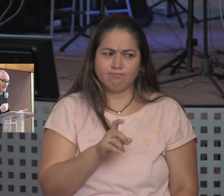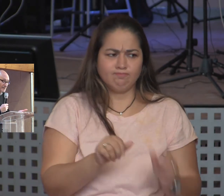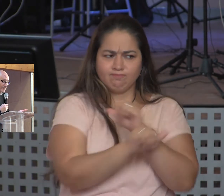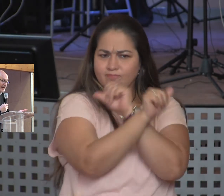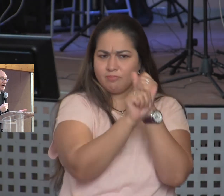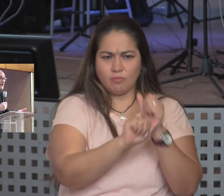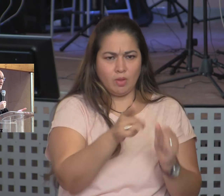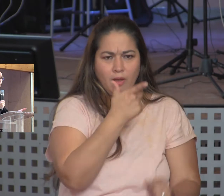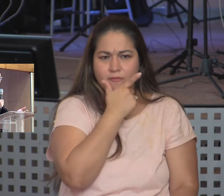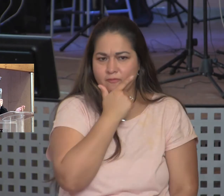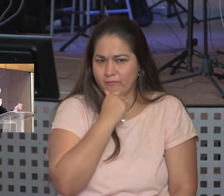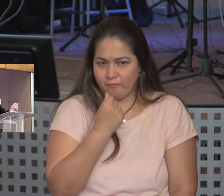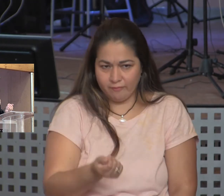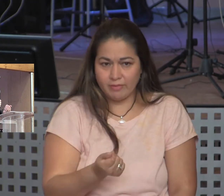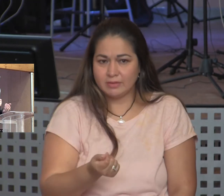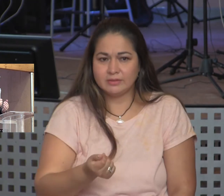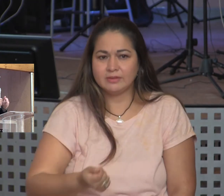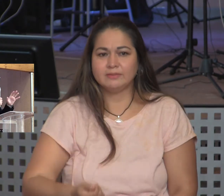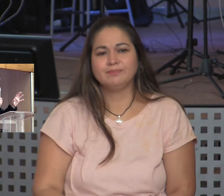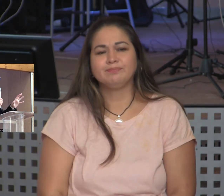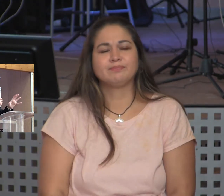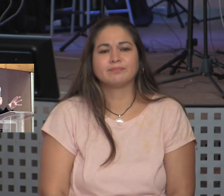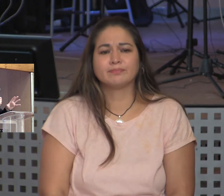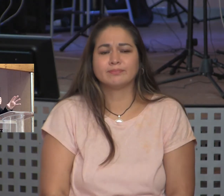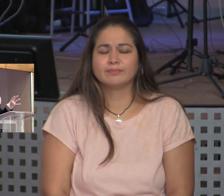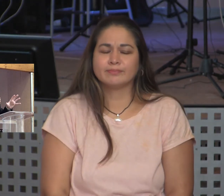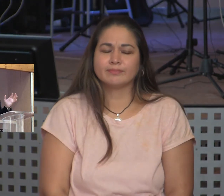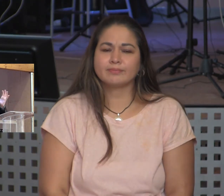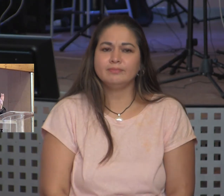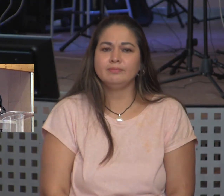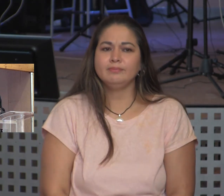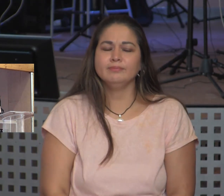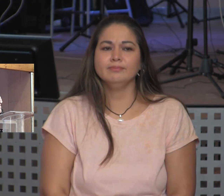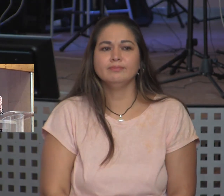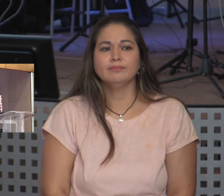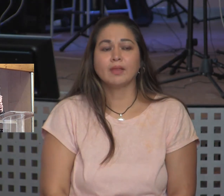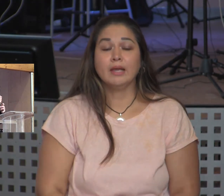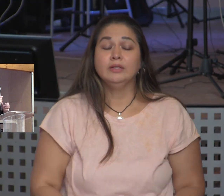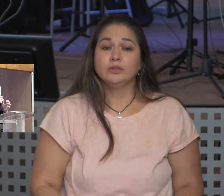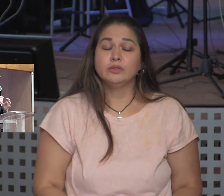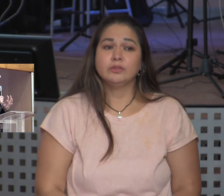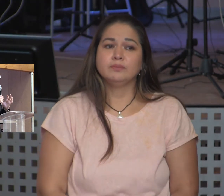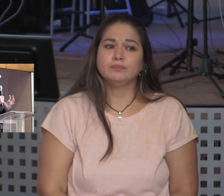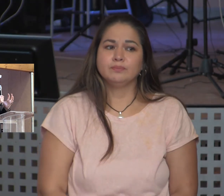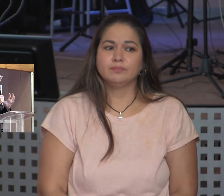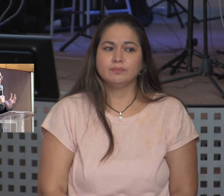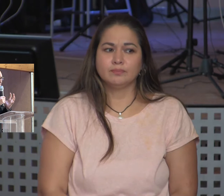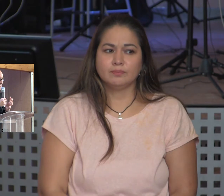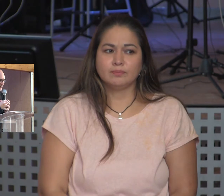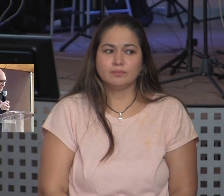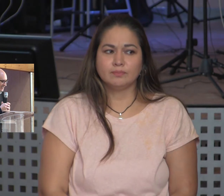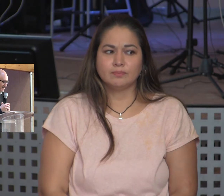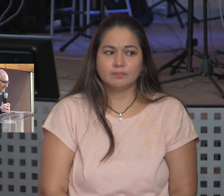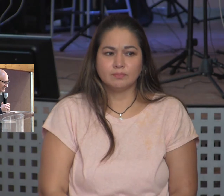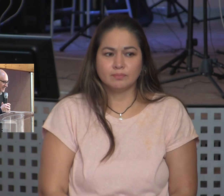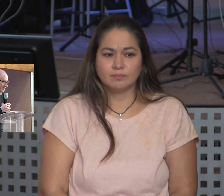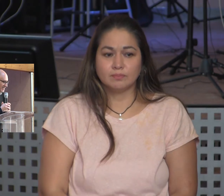caso. Aunque las parábolas, con perdón, entre paréntesis, es una súper